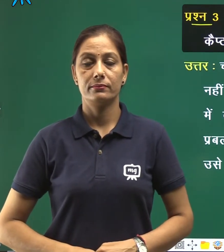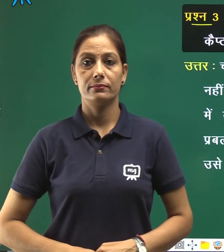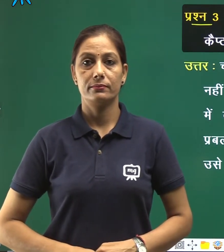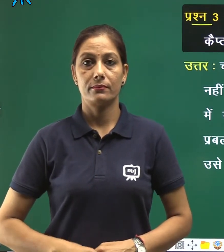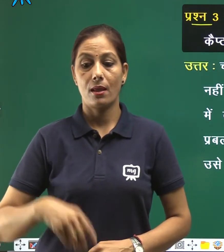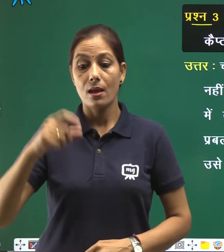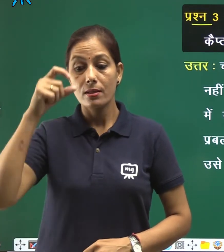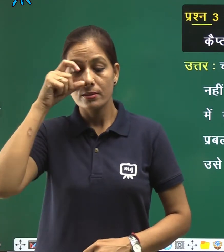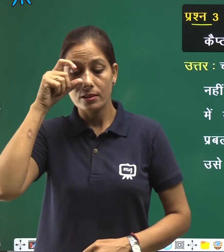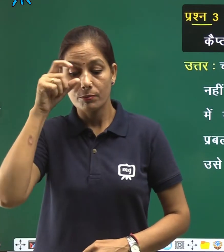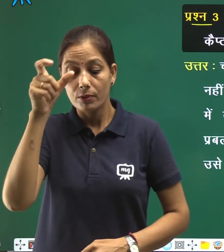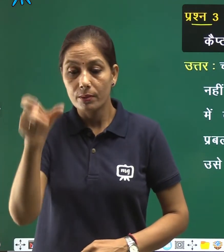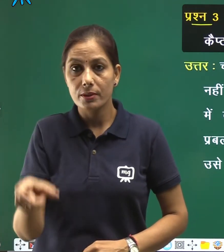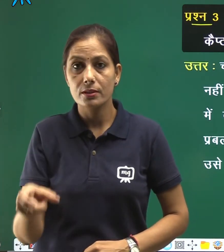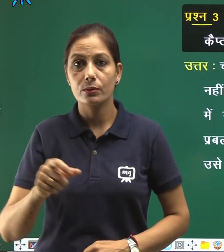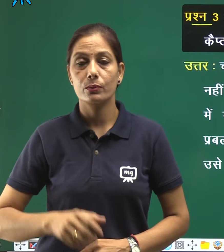चश्मे वाले को